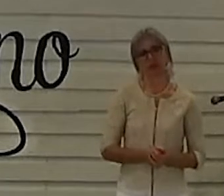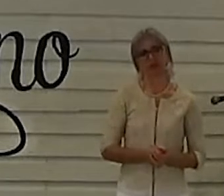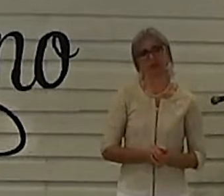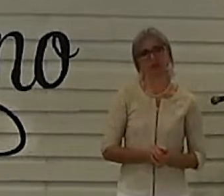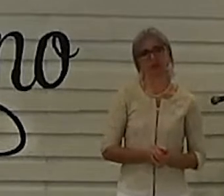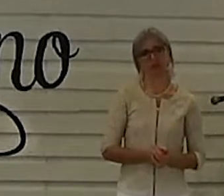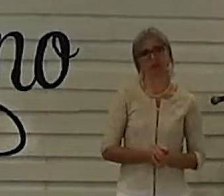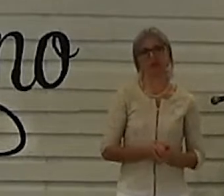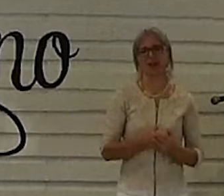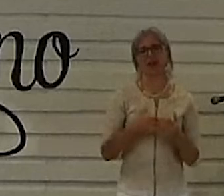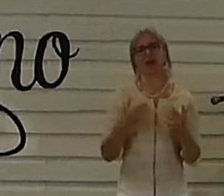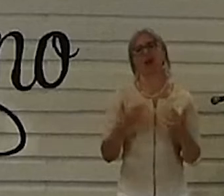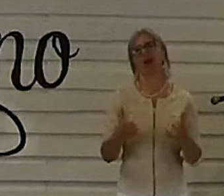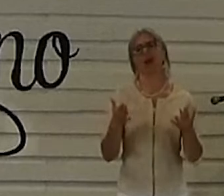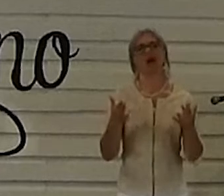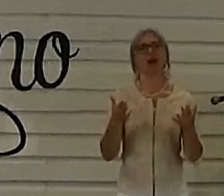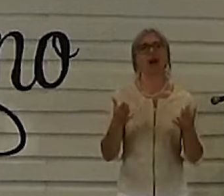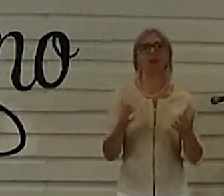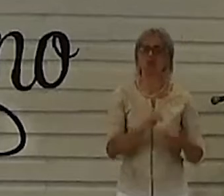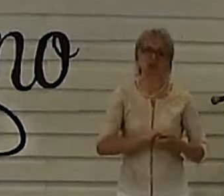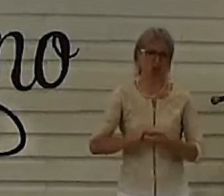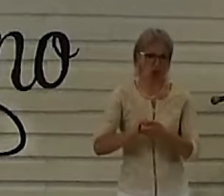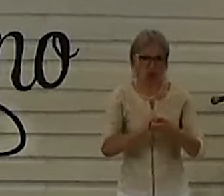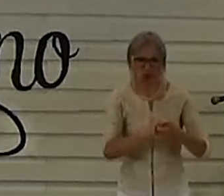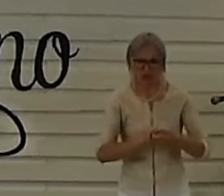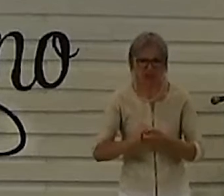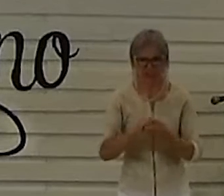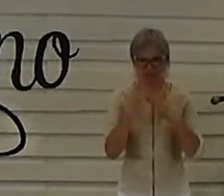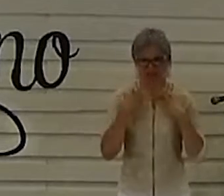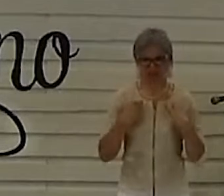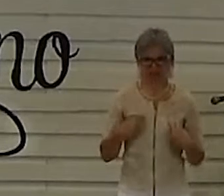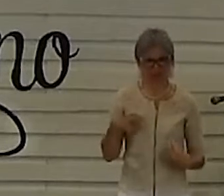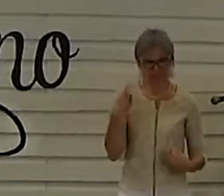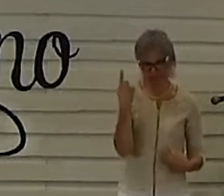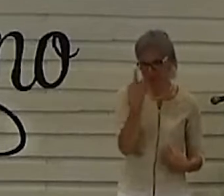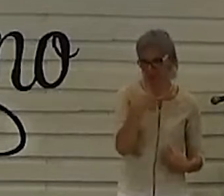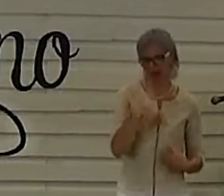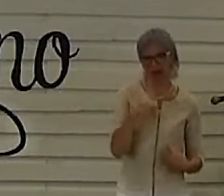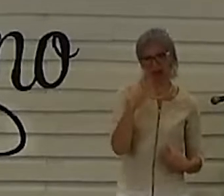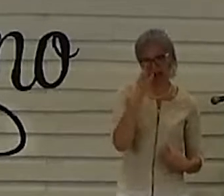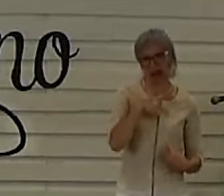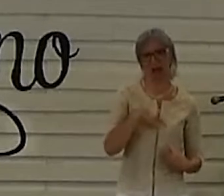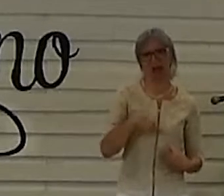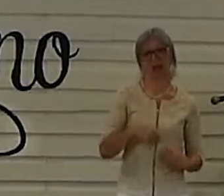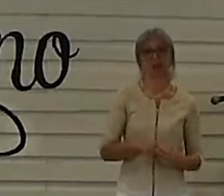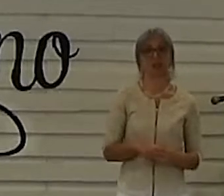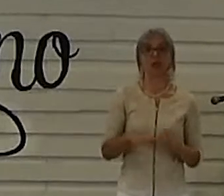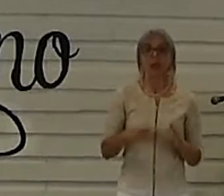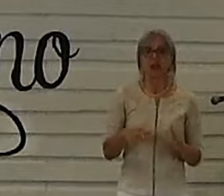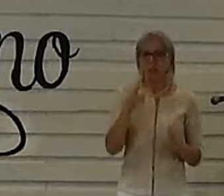Oh, ma la società sta andando male. Va male perché la Chiesa non sta facendo la sua parte. Ma se noi